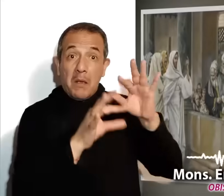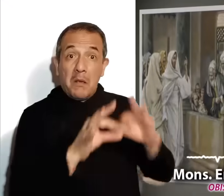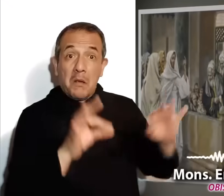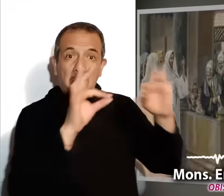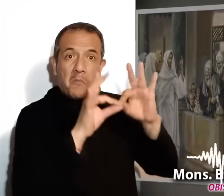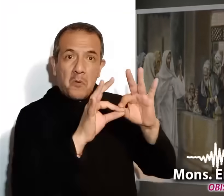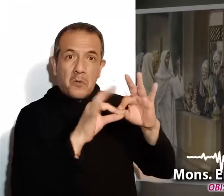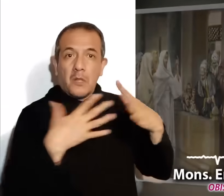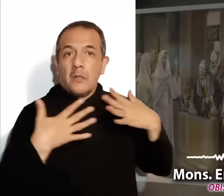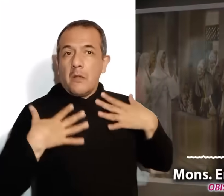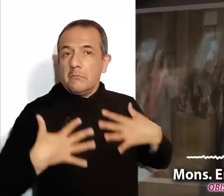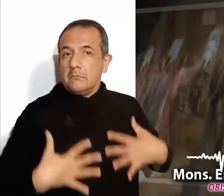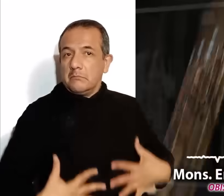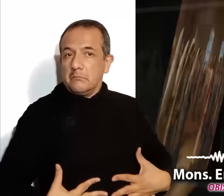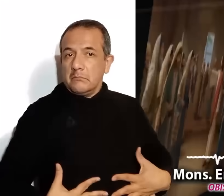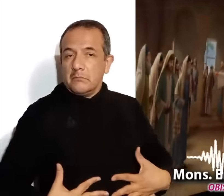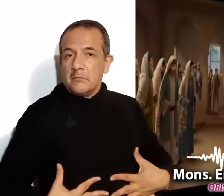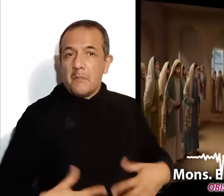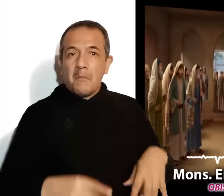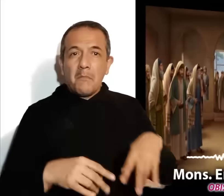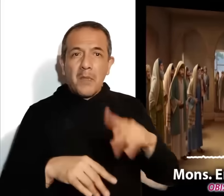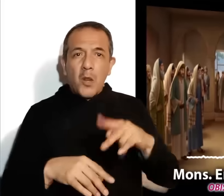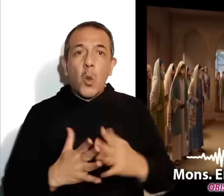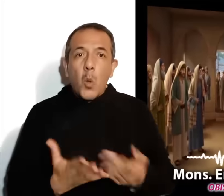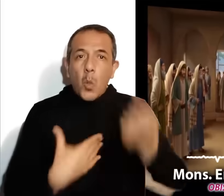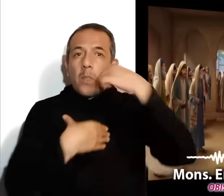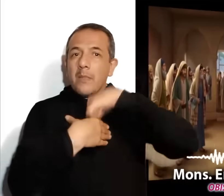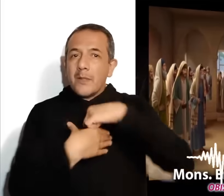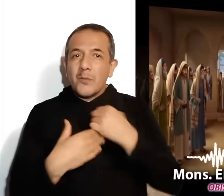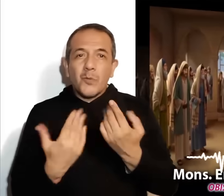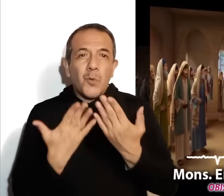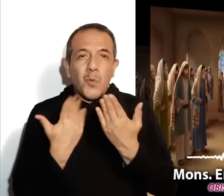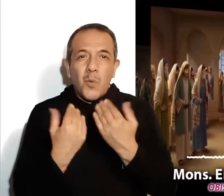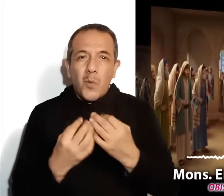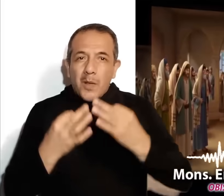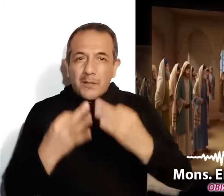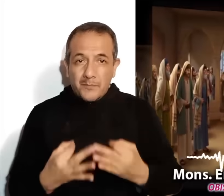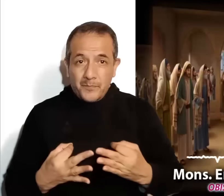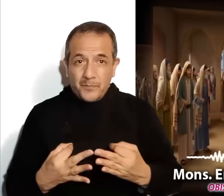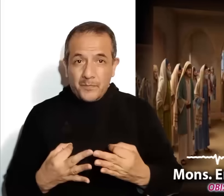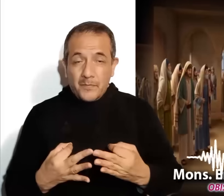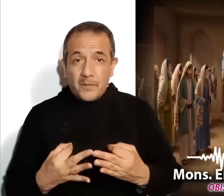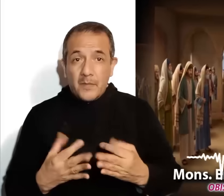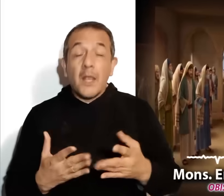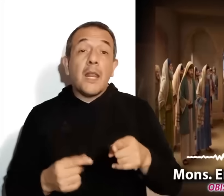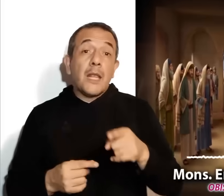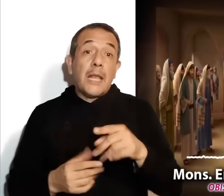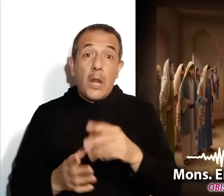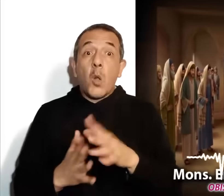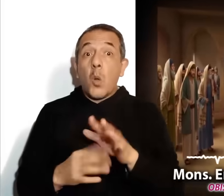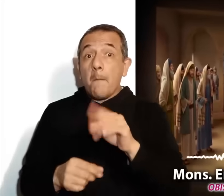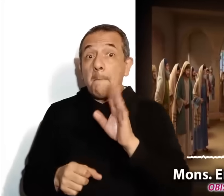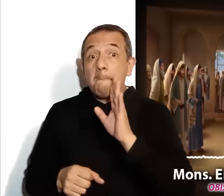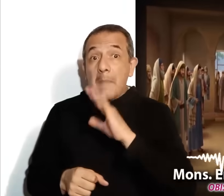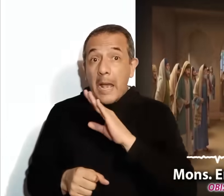importancia a lo accesorio que a lo fundamental. Ya dice el refrán: no es malo robar, lo